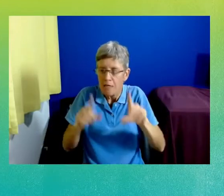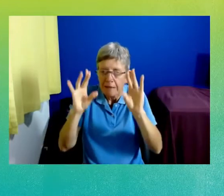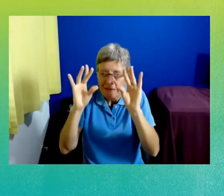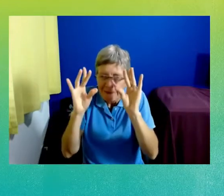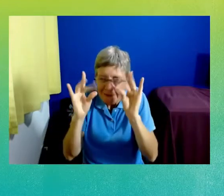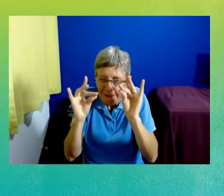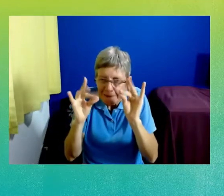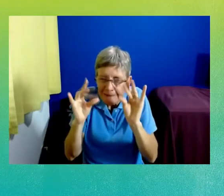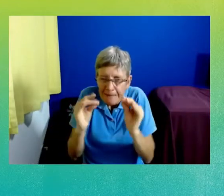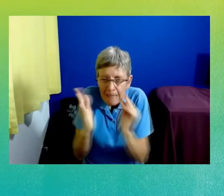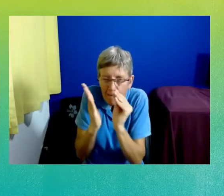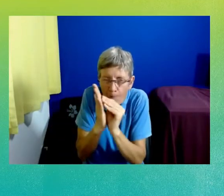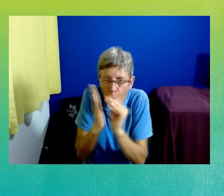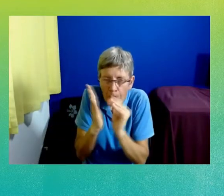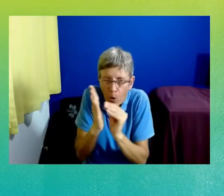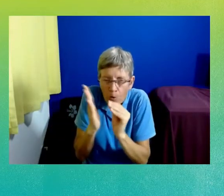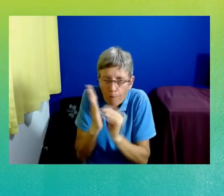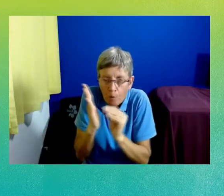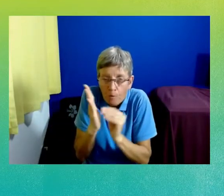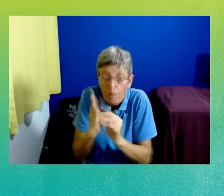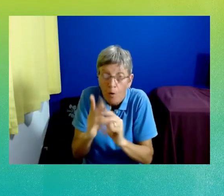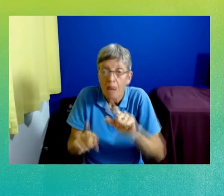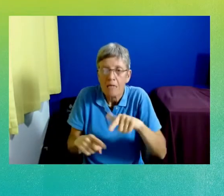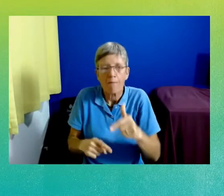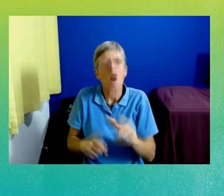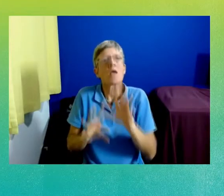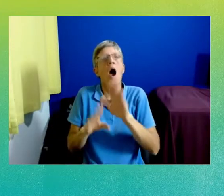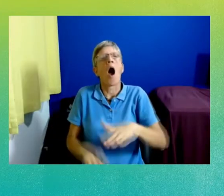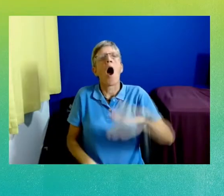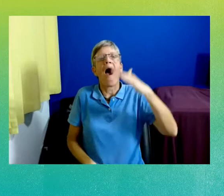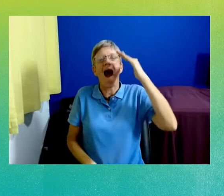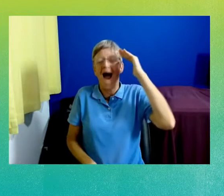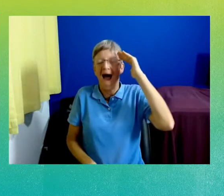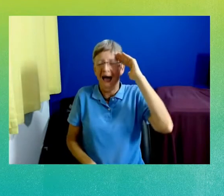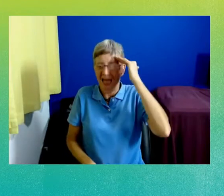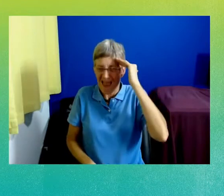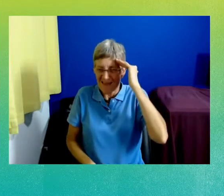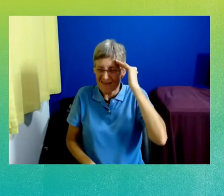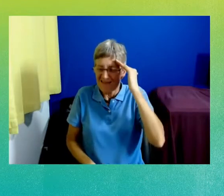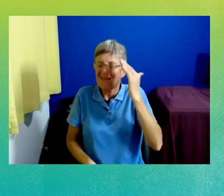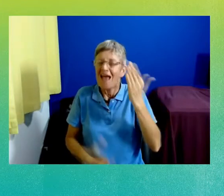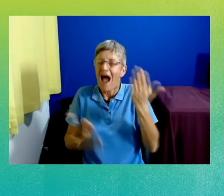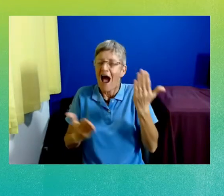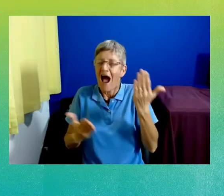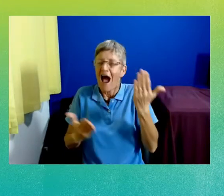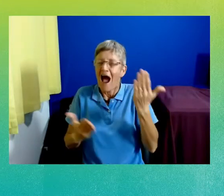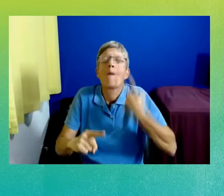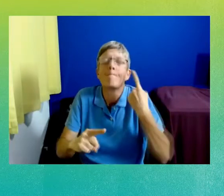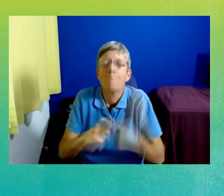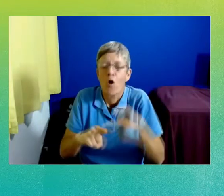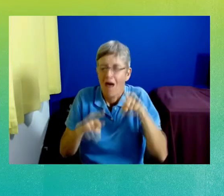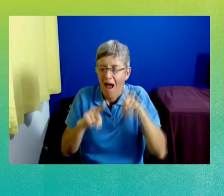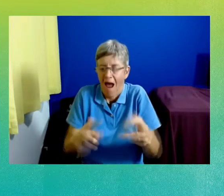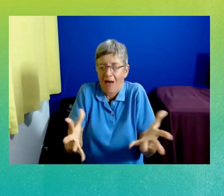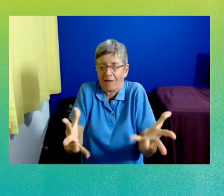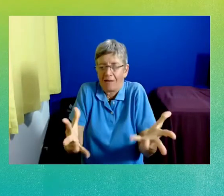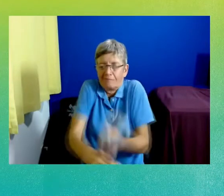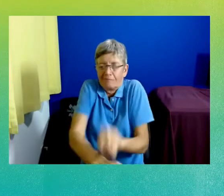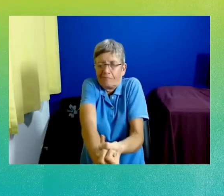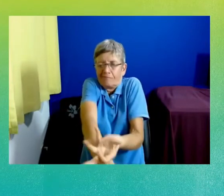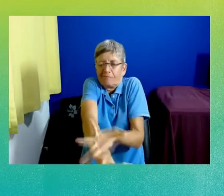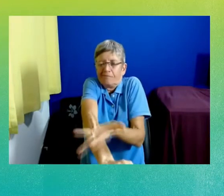na linguagem de forma detalhada, cada detalhe que foi colocado, para que você possa então